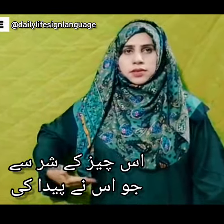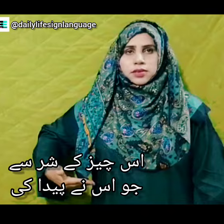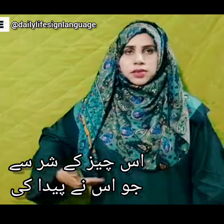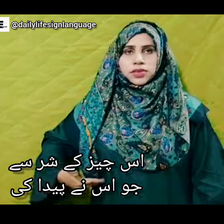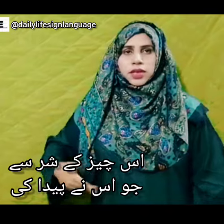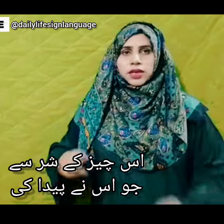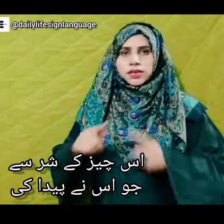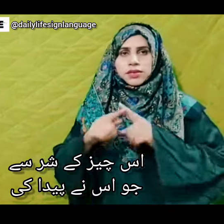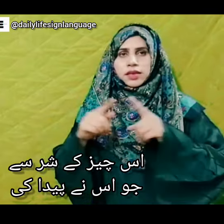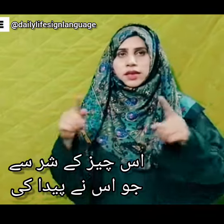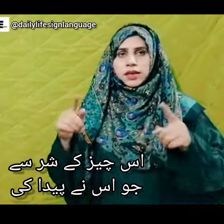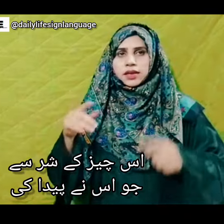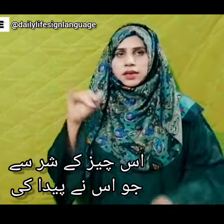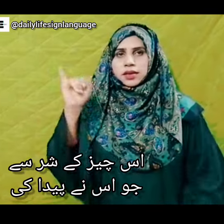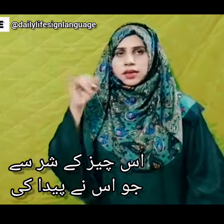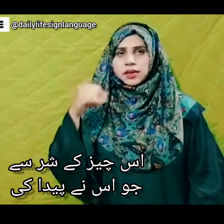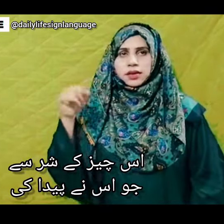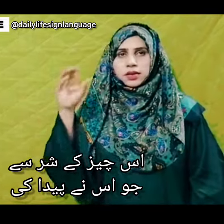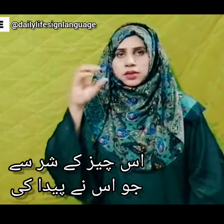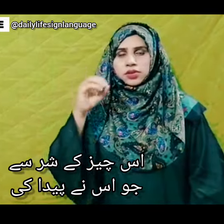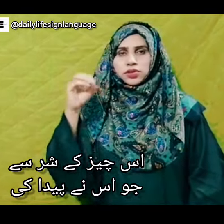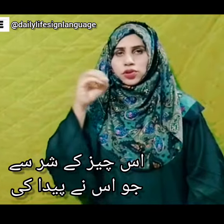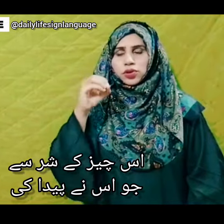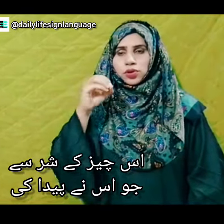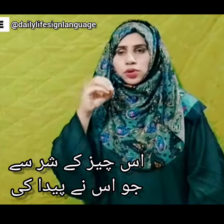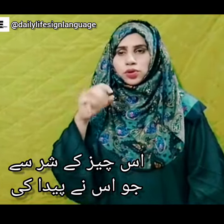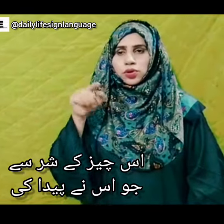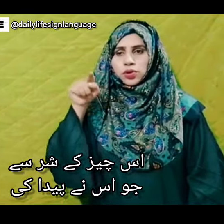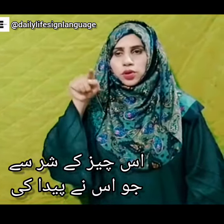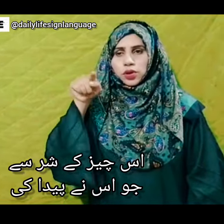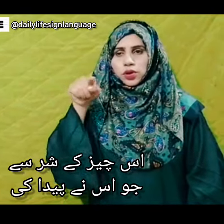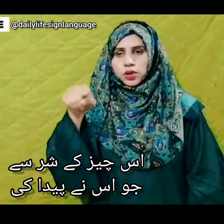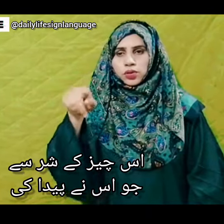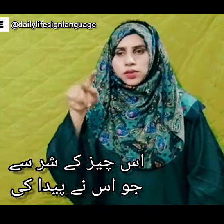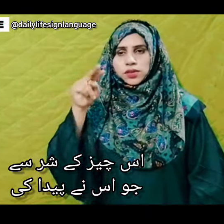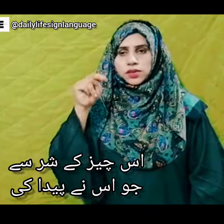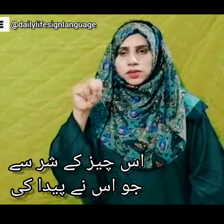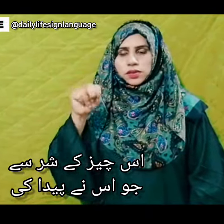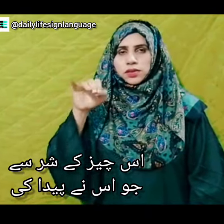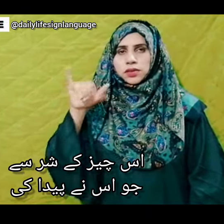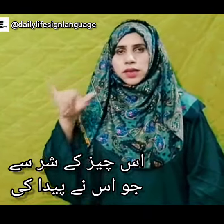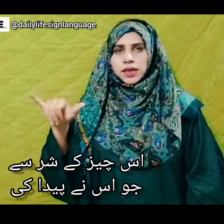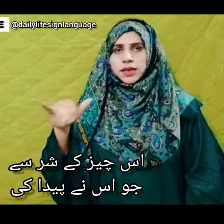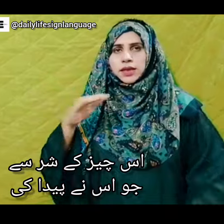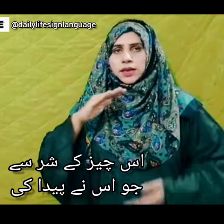جو اس نے پیدا کی